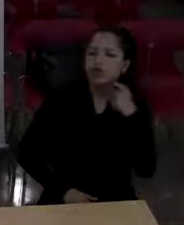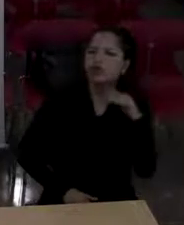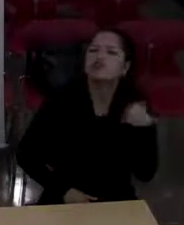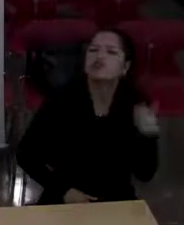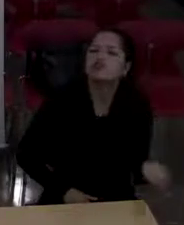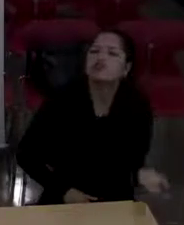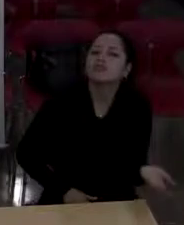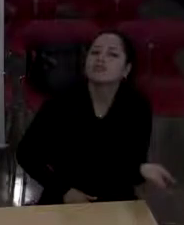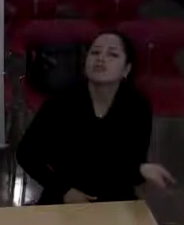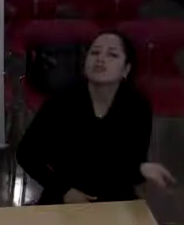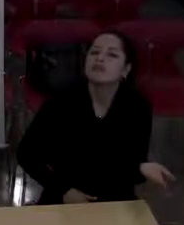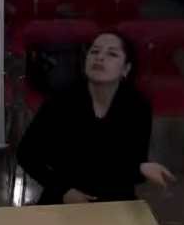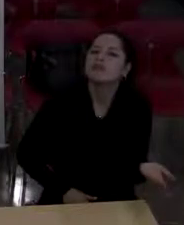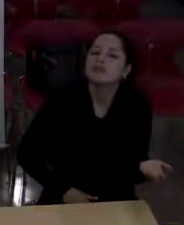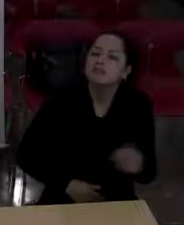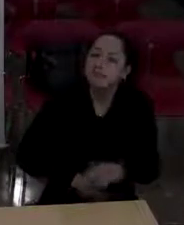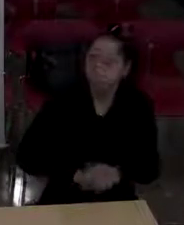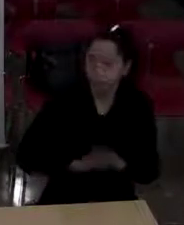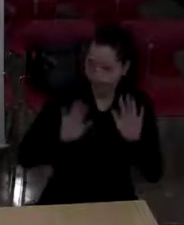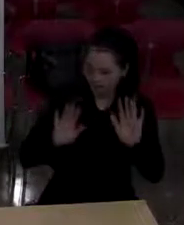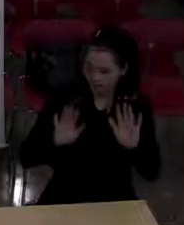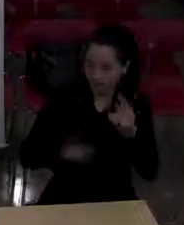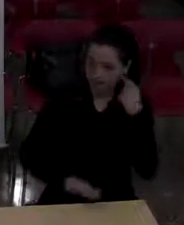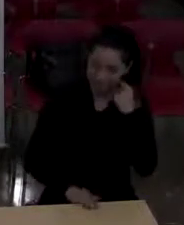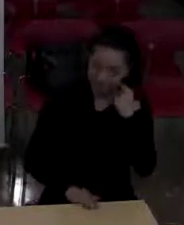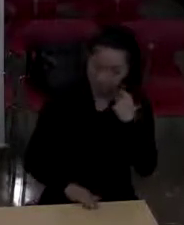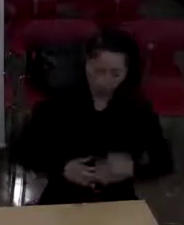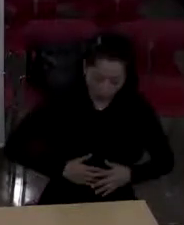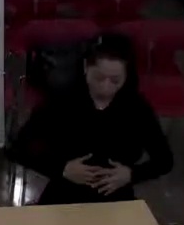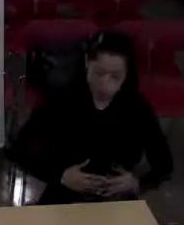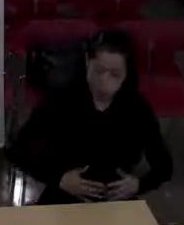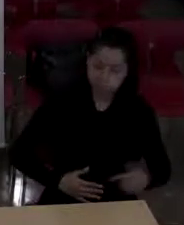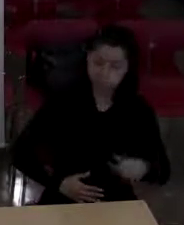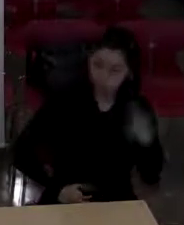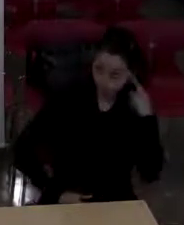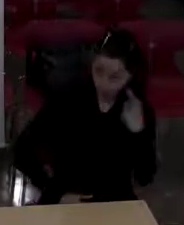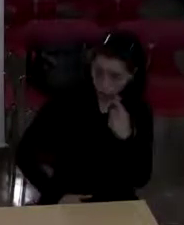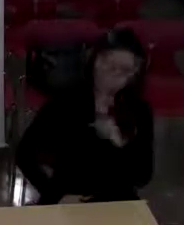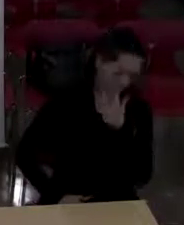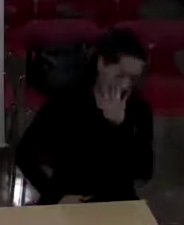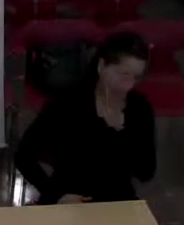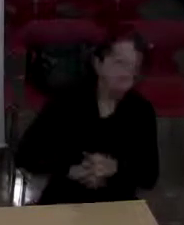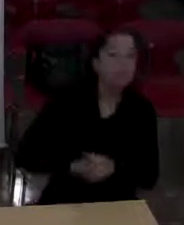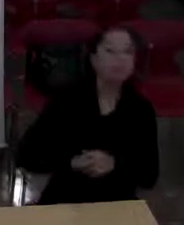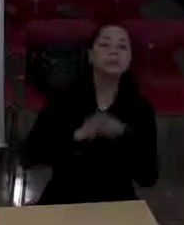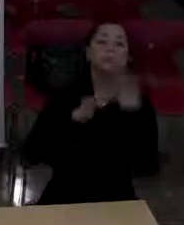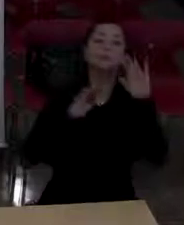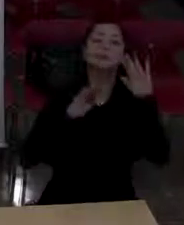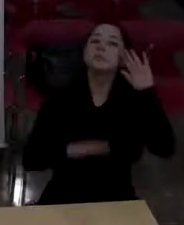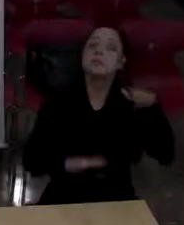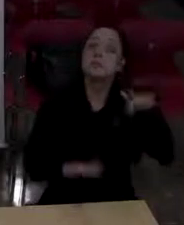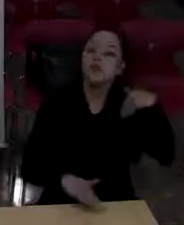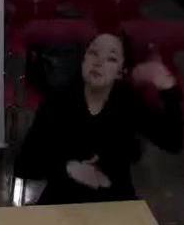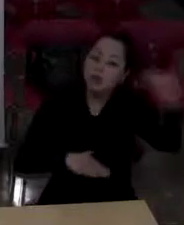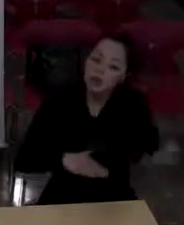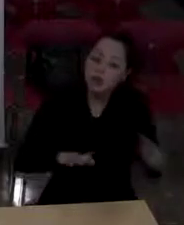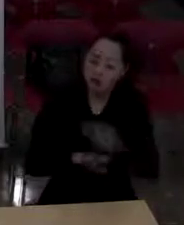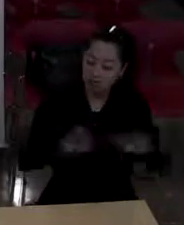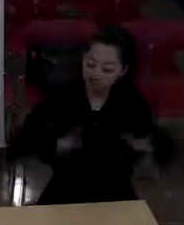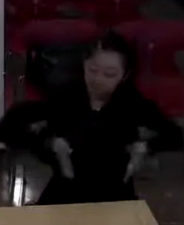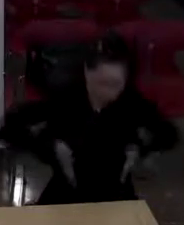que, por ejemplo, si el bebé opta o la familia más adelante va a optar por una lengua como el castellano oral y